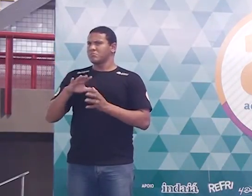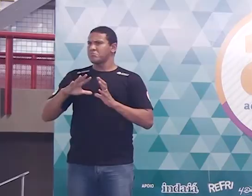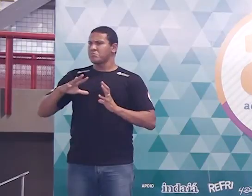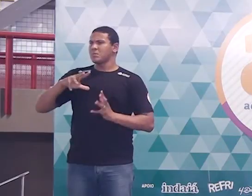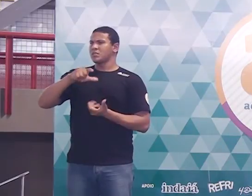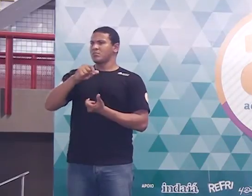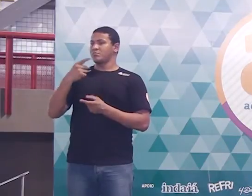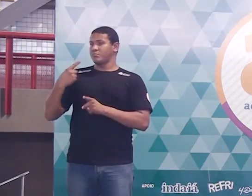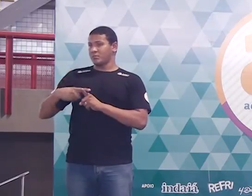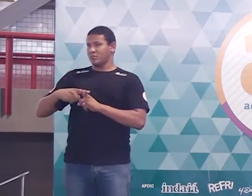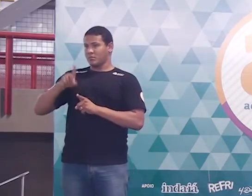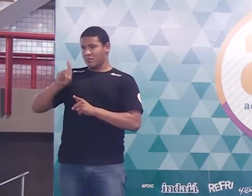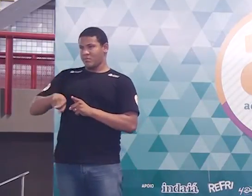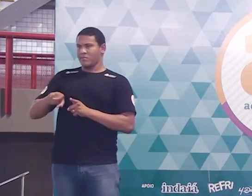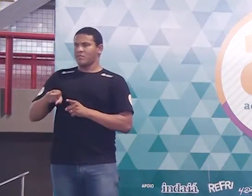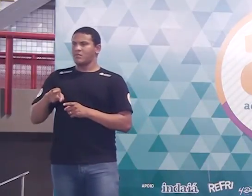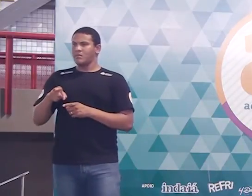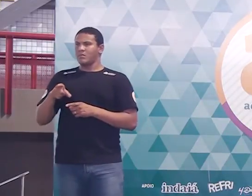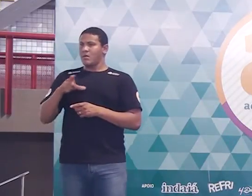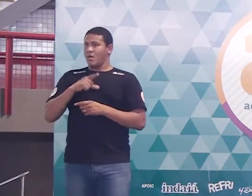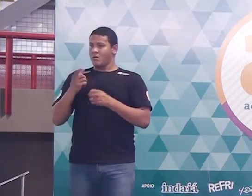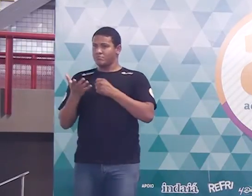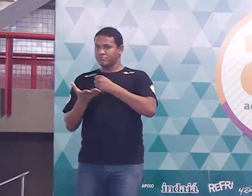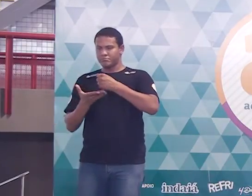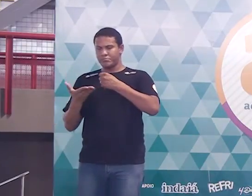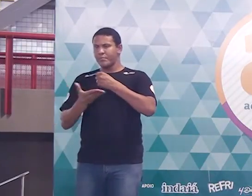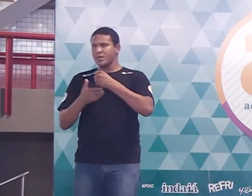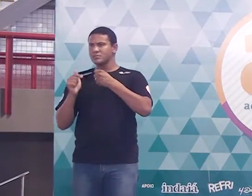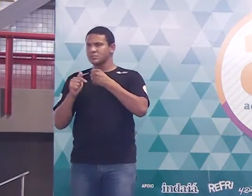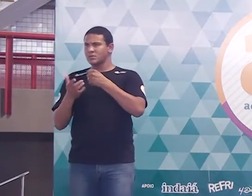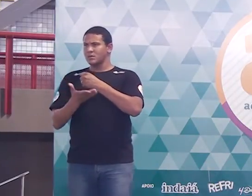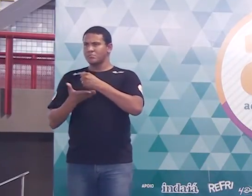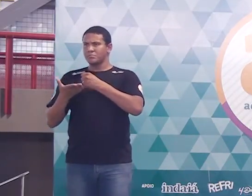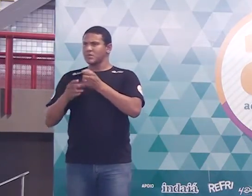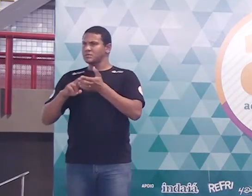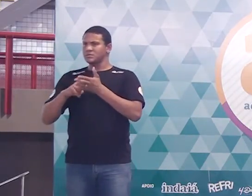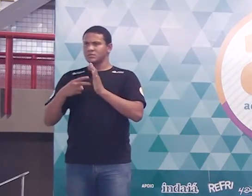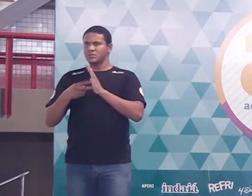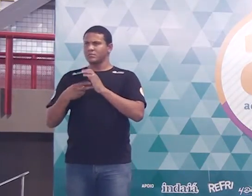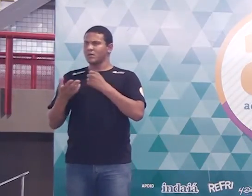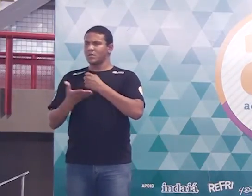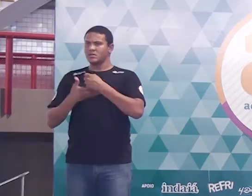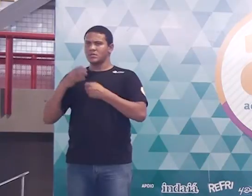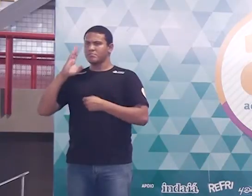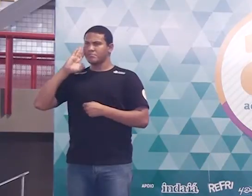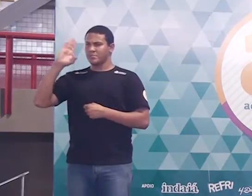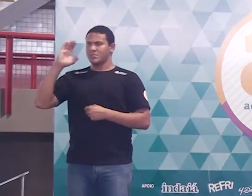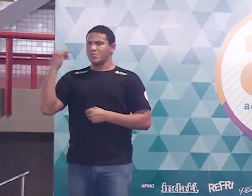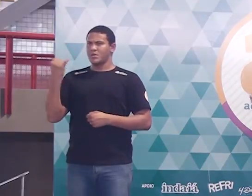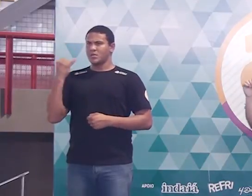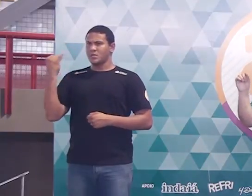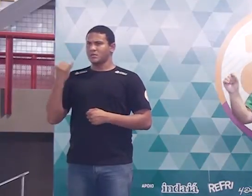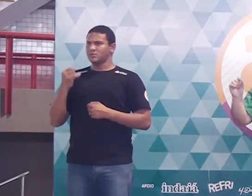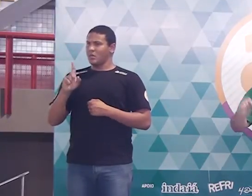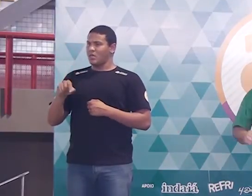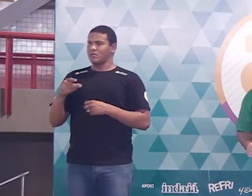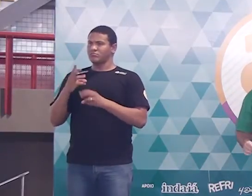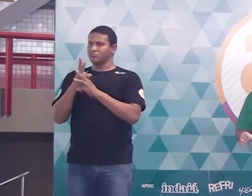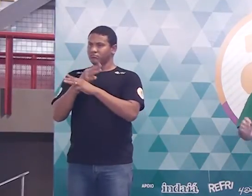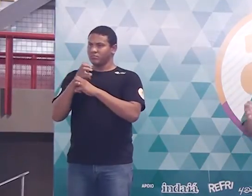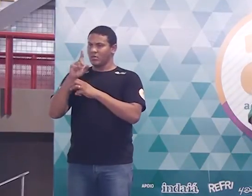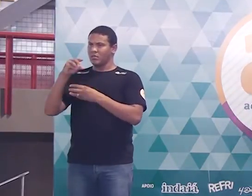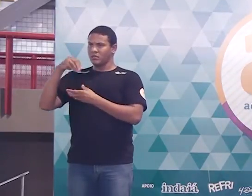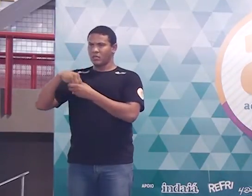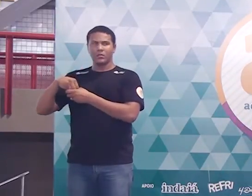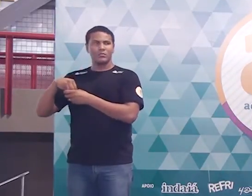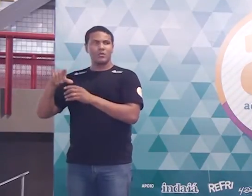elas correspondem à base de todos os ecossistemas aquáticos. São os